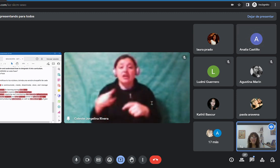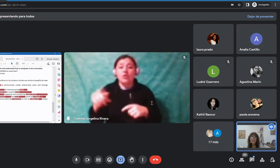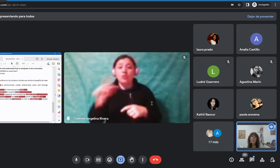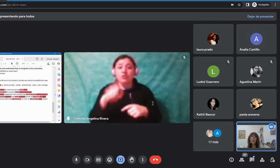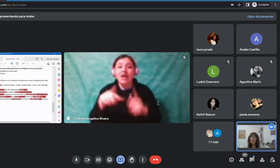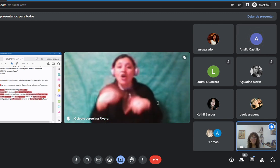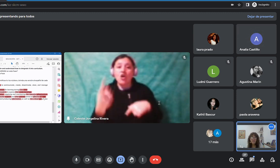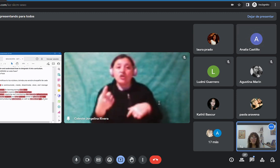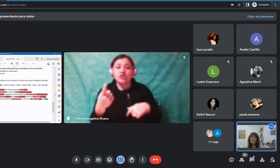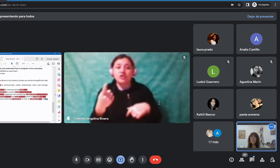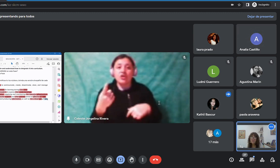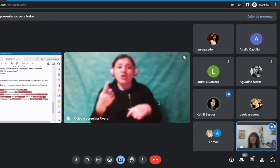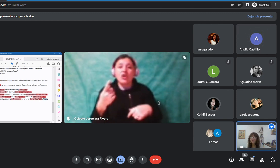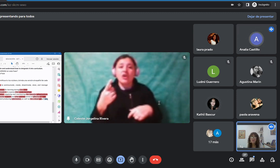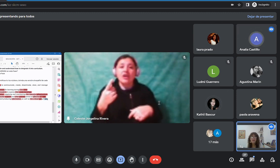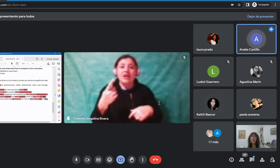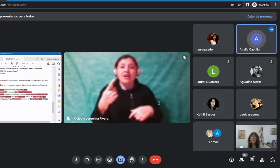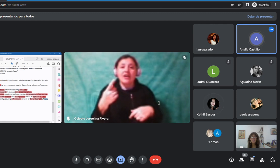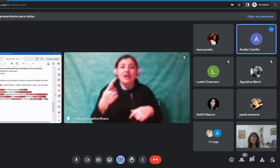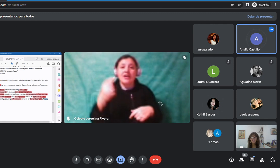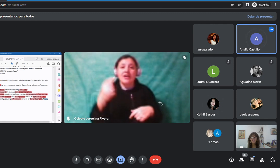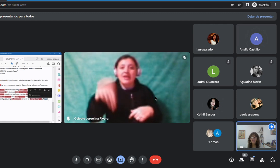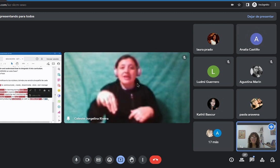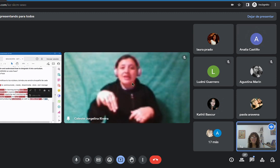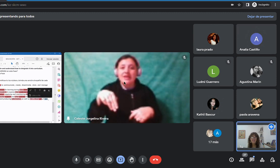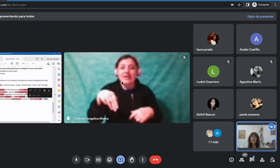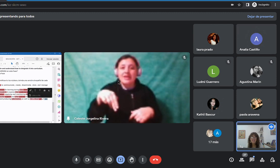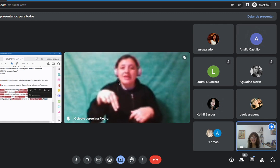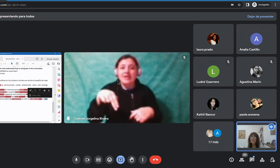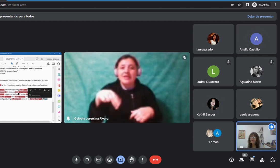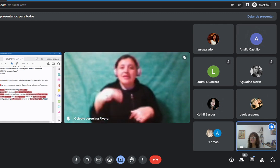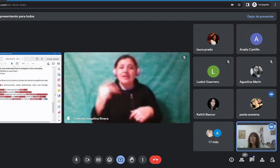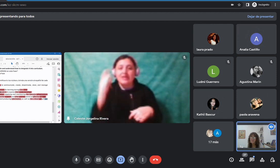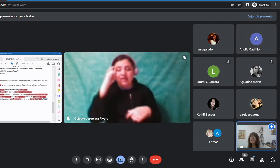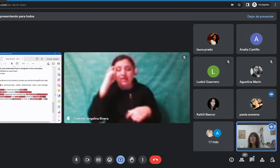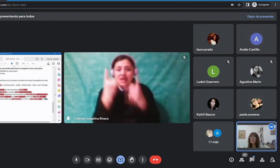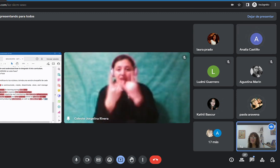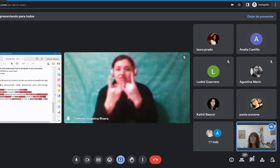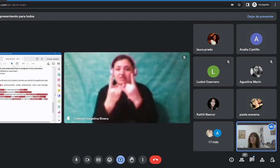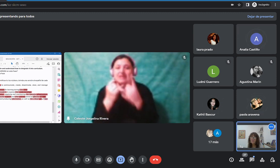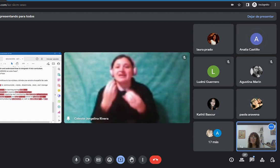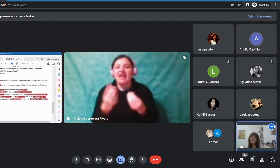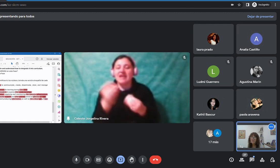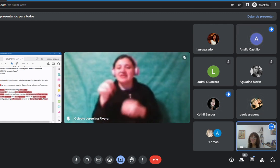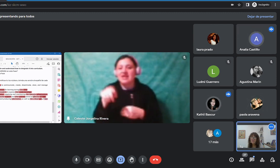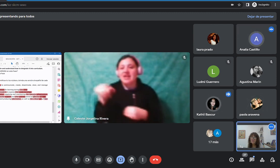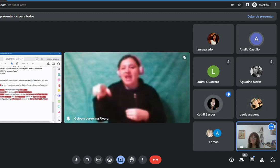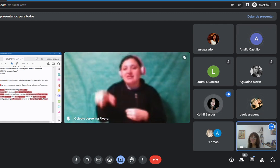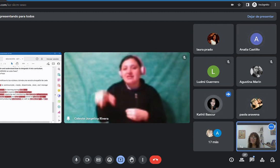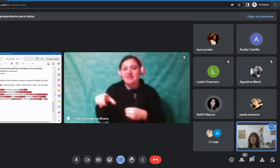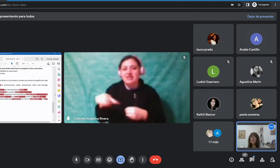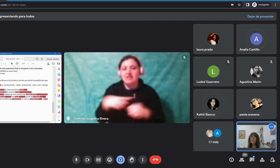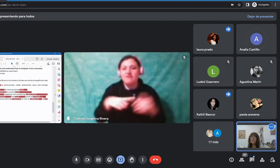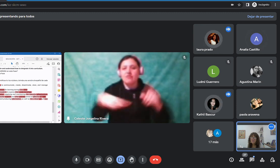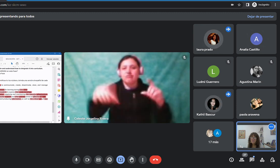adjetivo. Entonces va con media, ¿sí? Sigue hasta media. Y